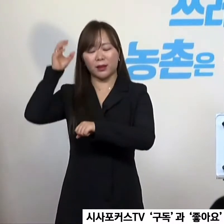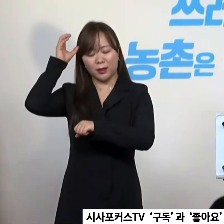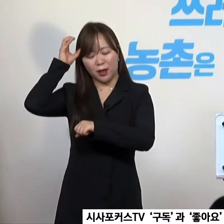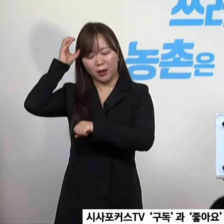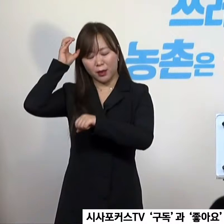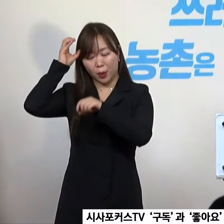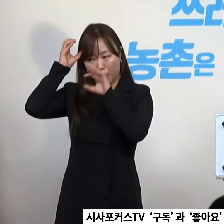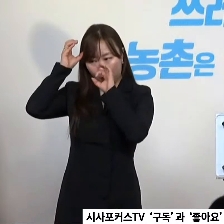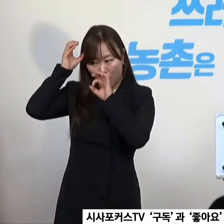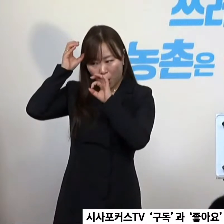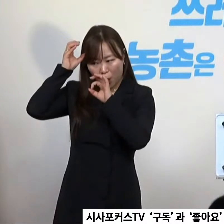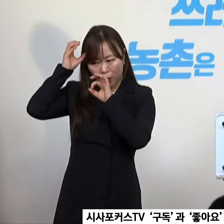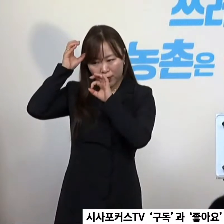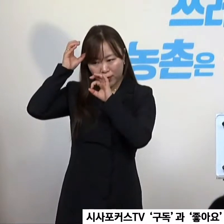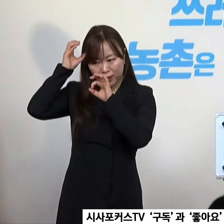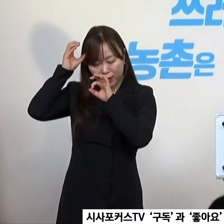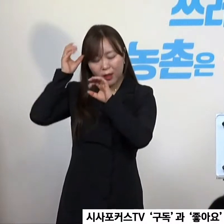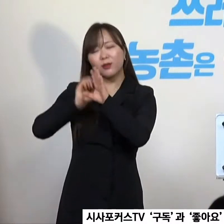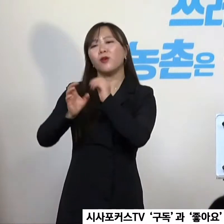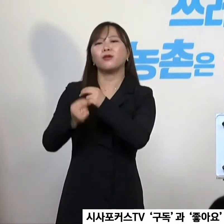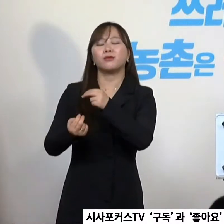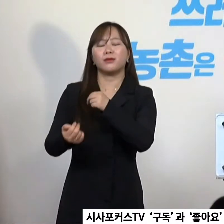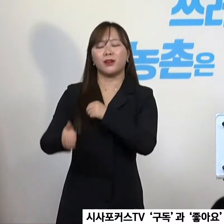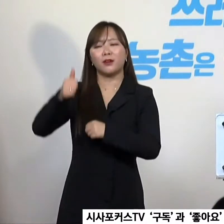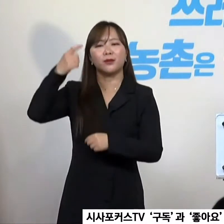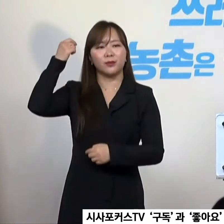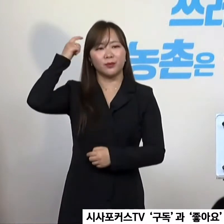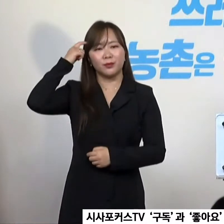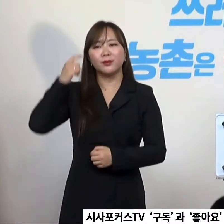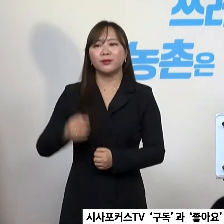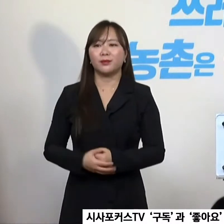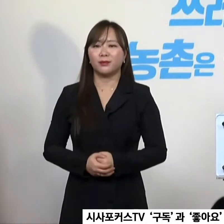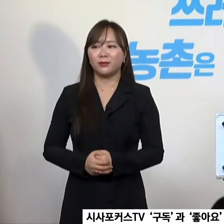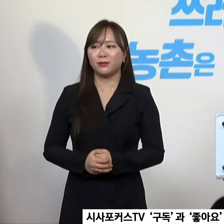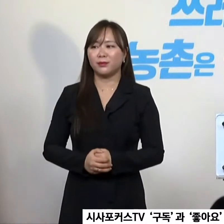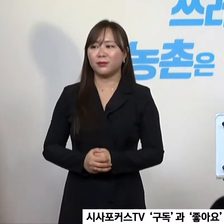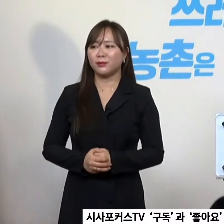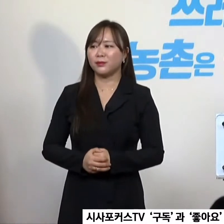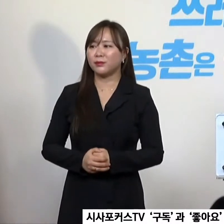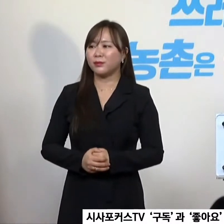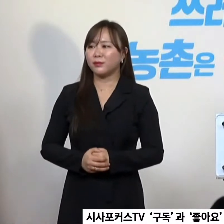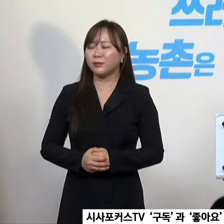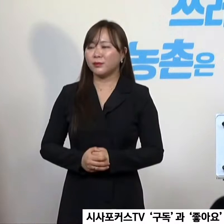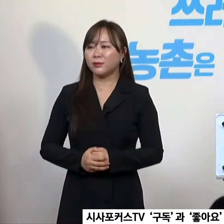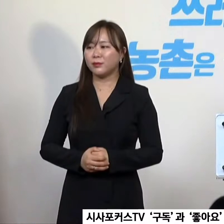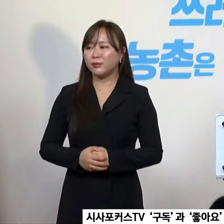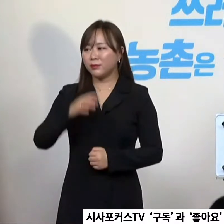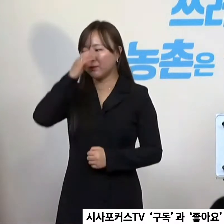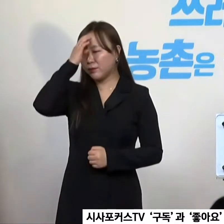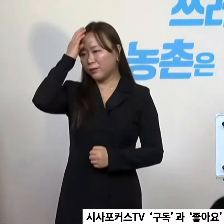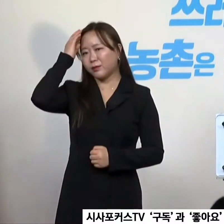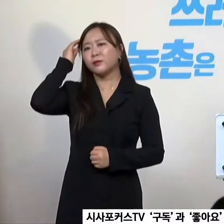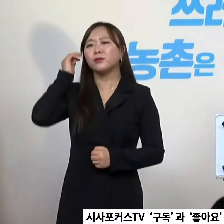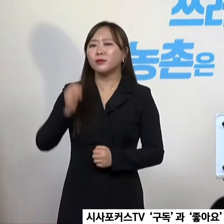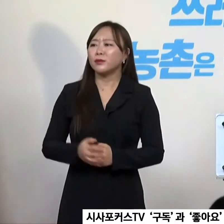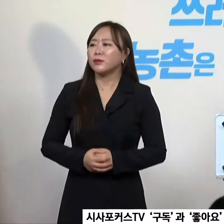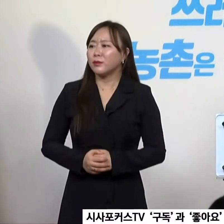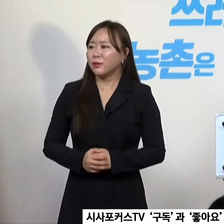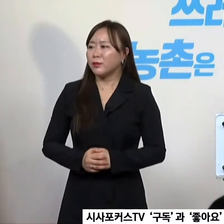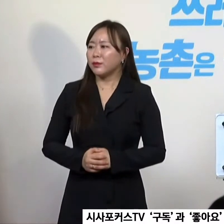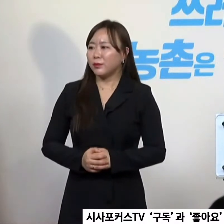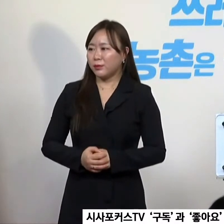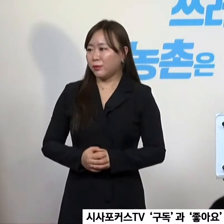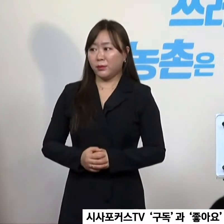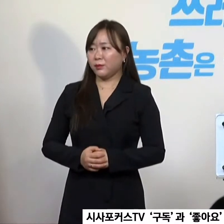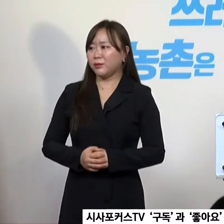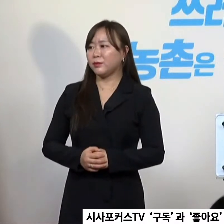갖고 지켜보는 게 맞지 않겠나 생각하고 있습니다. 네. 네, 축하드리고 혹시